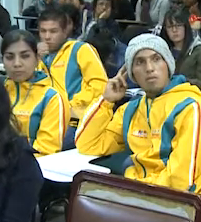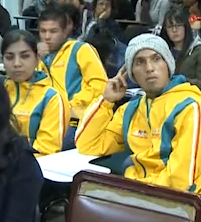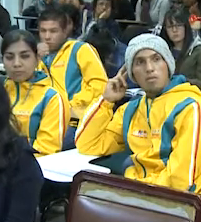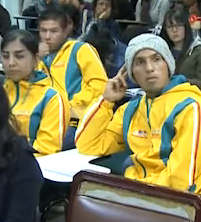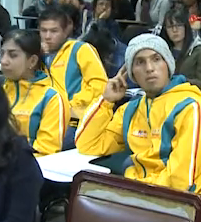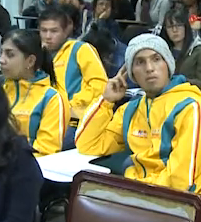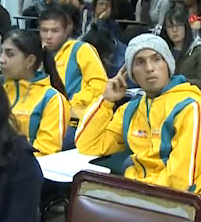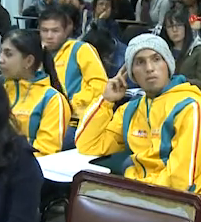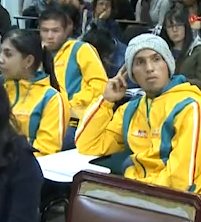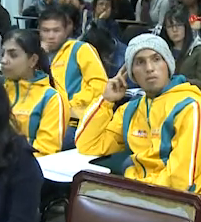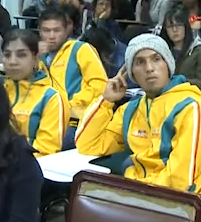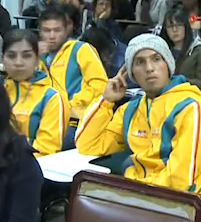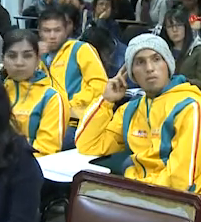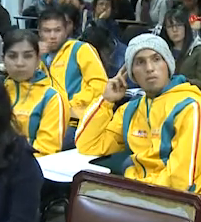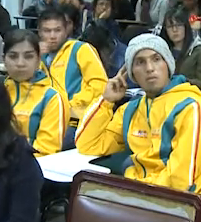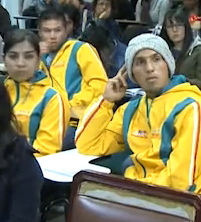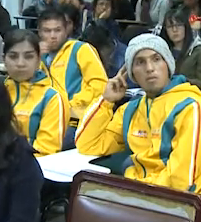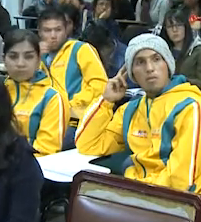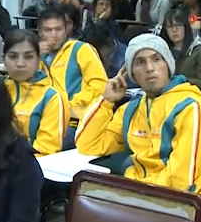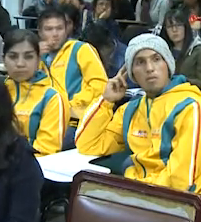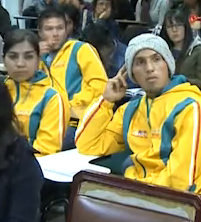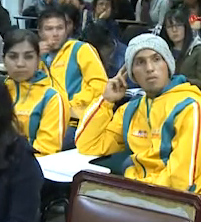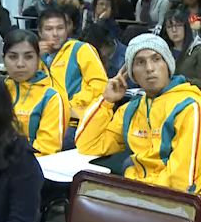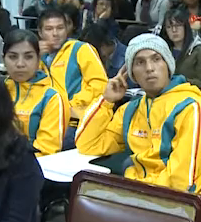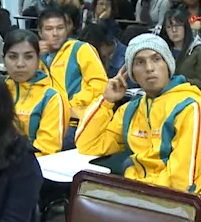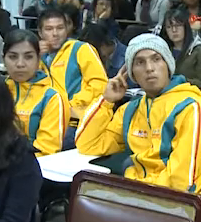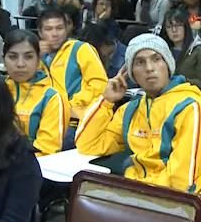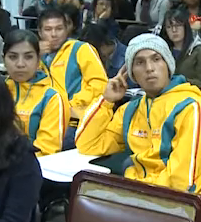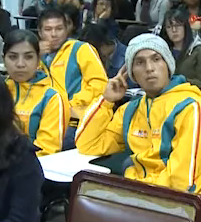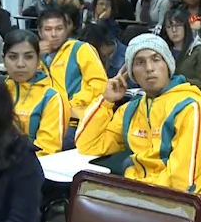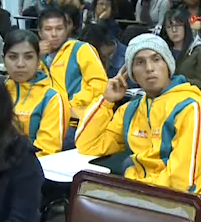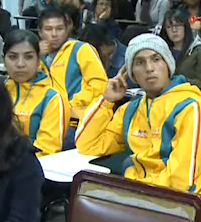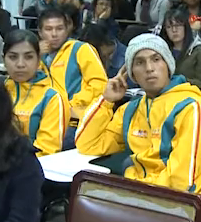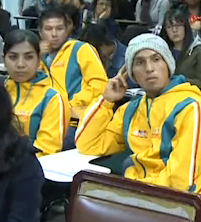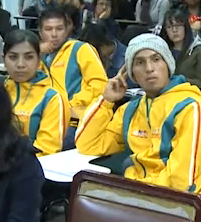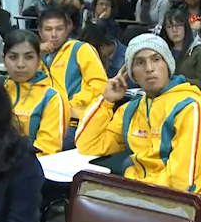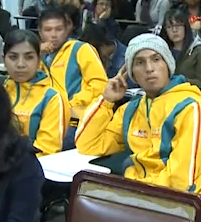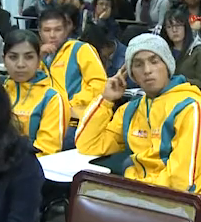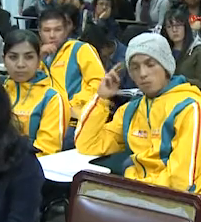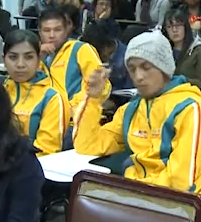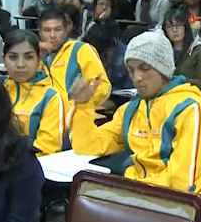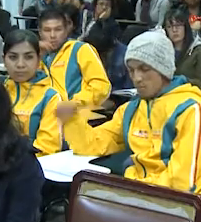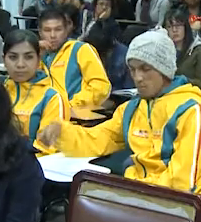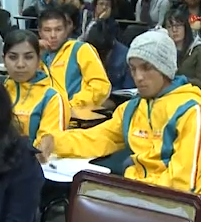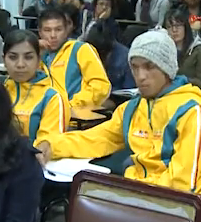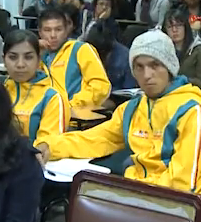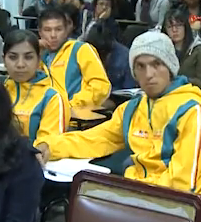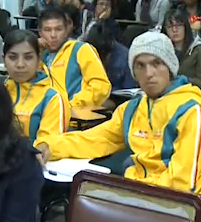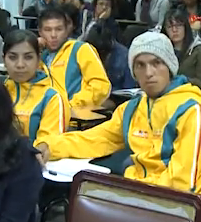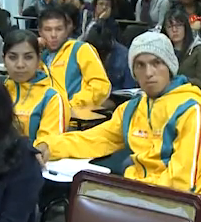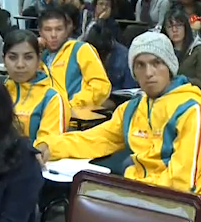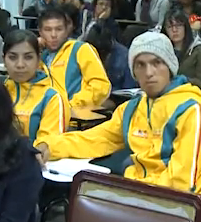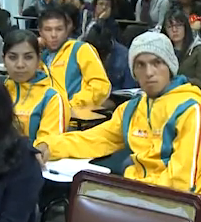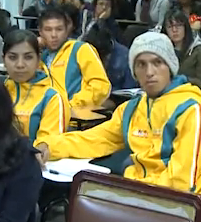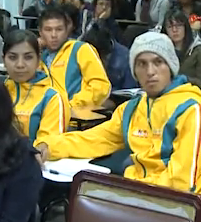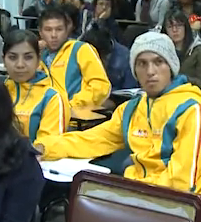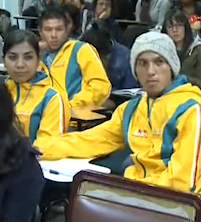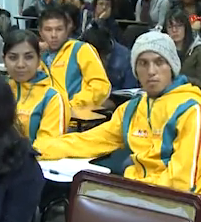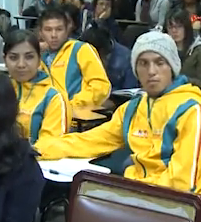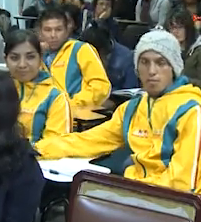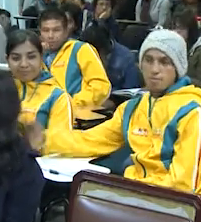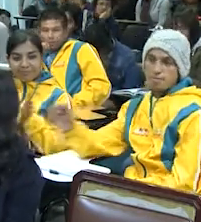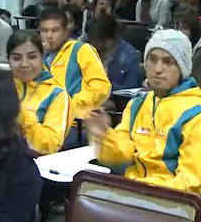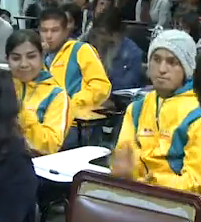estoy segura que de transformación en las comunidades juveniles del municipio de Soacha. Entonces nos unimos a la fiesta, muy contentos de estar